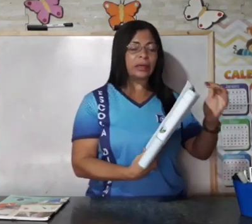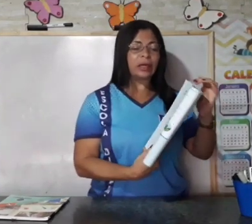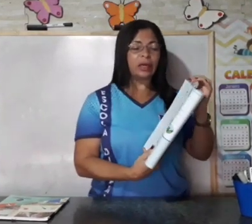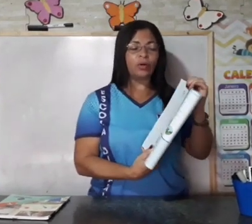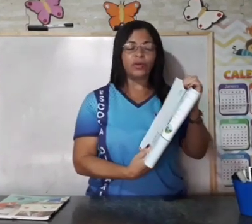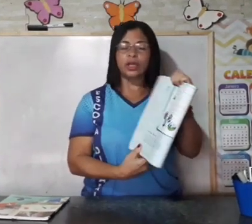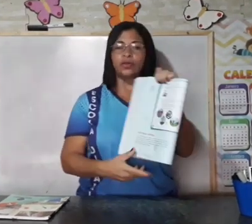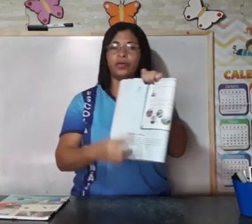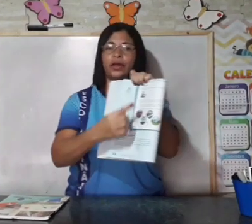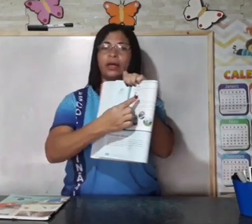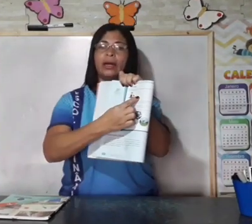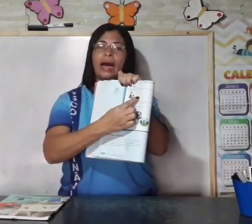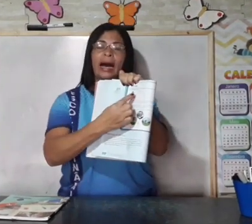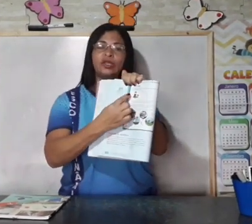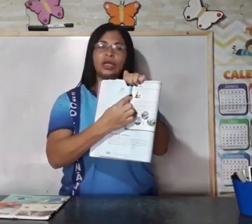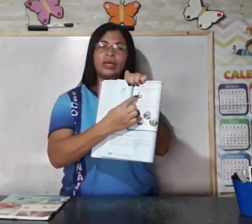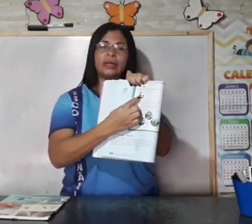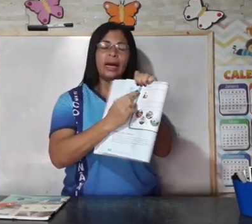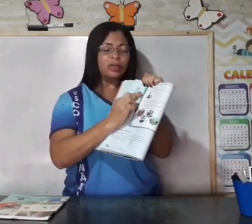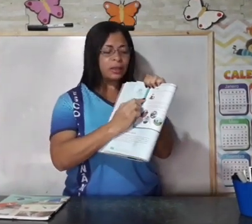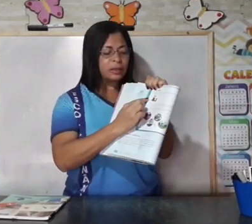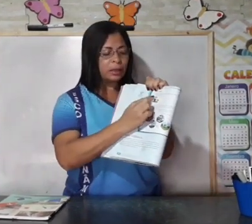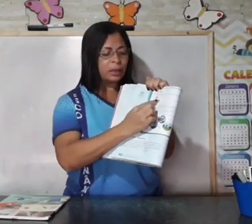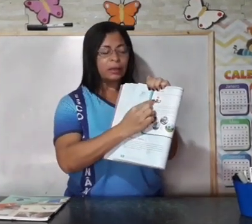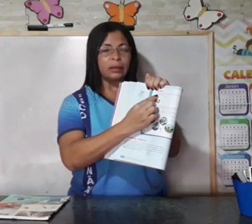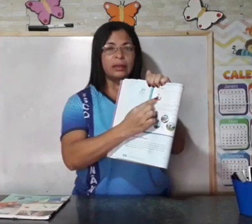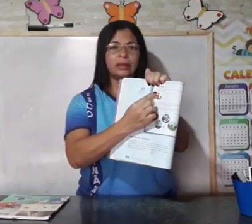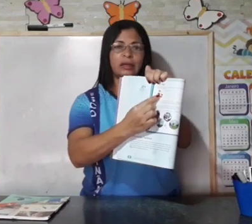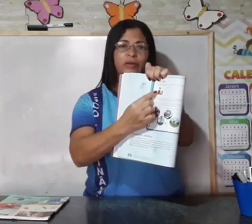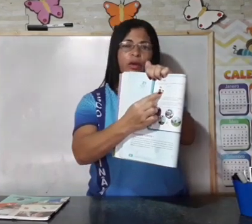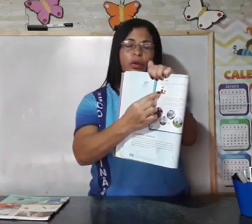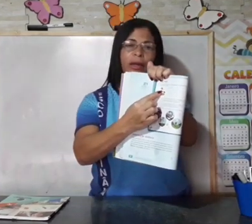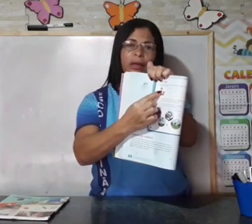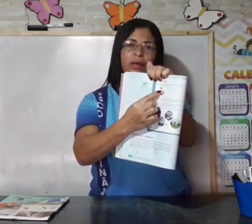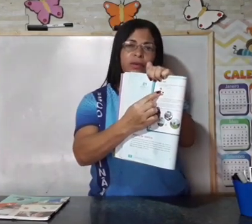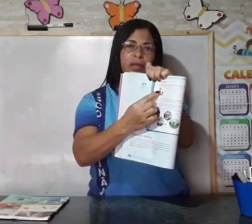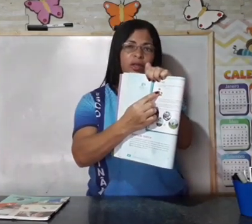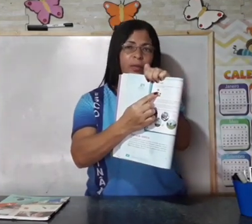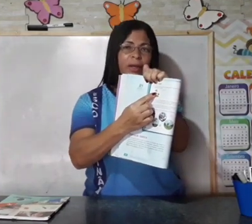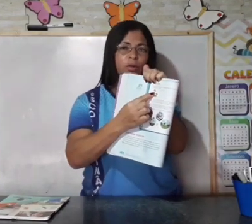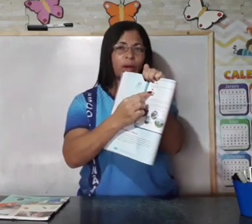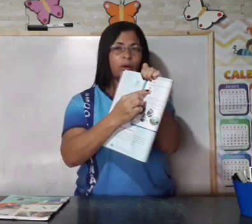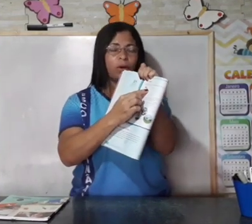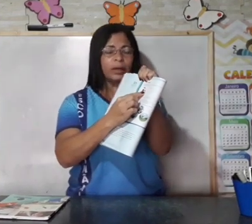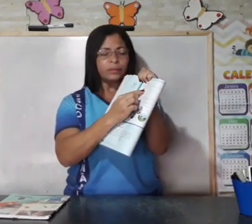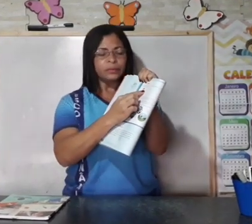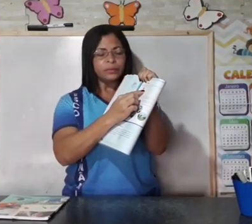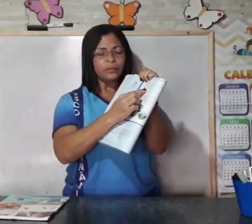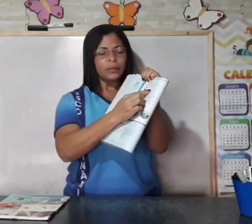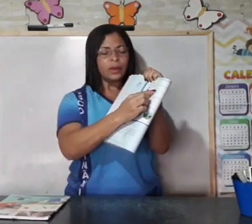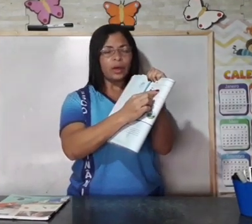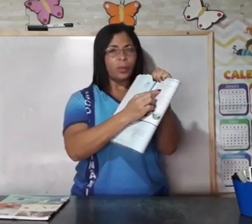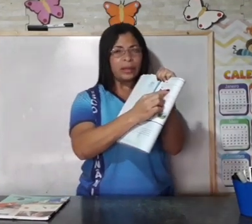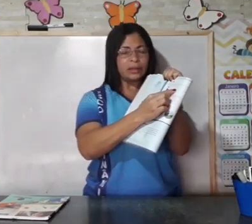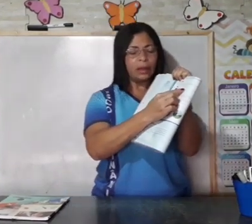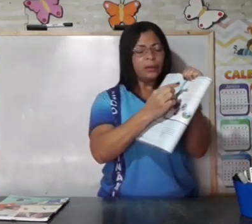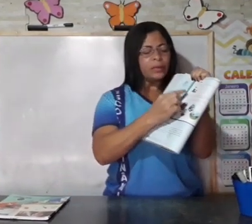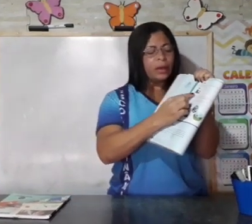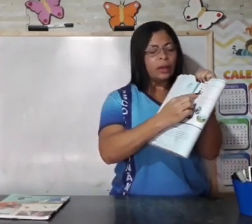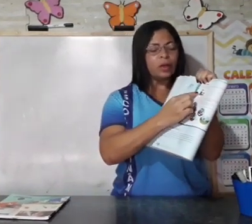que é onde vocês vão ver a dignidade dessa figura aqui, que o Tiana já passou agora, né? Que eu passei. Então,